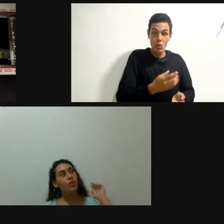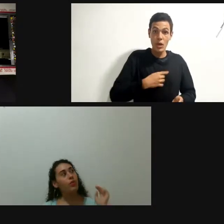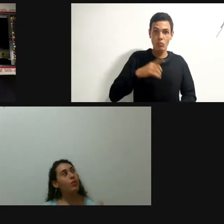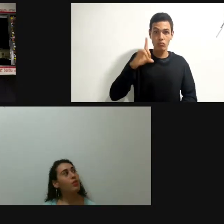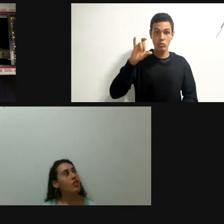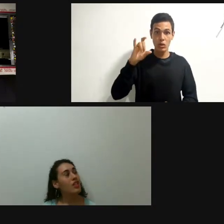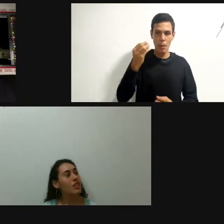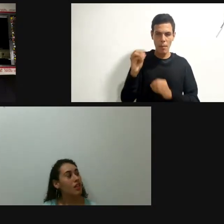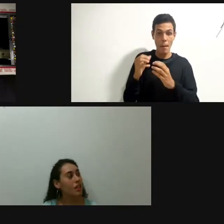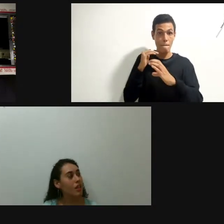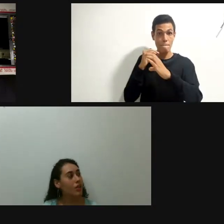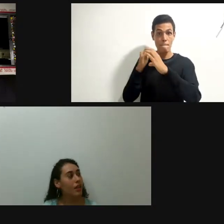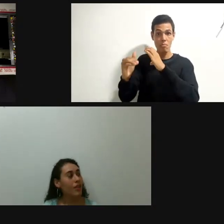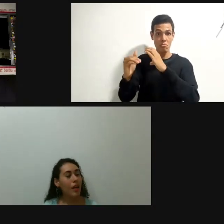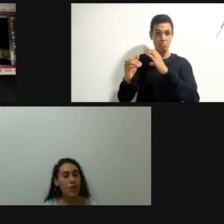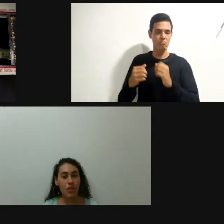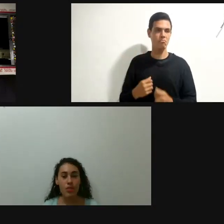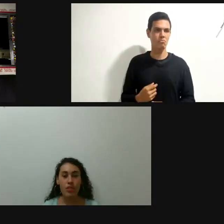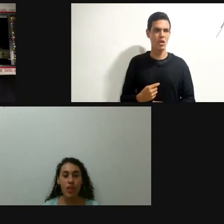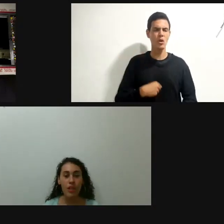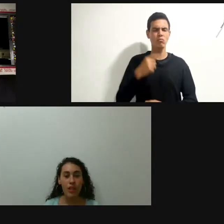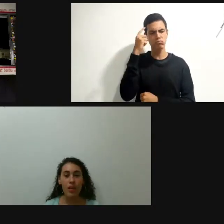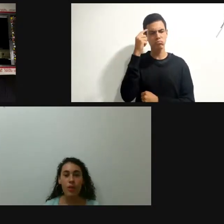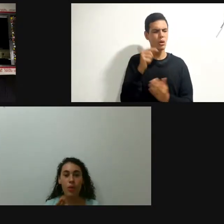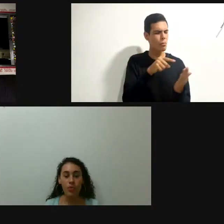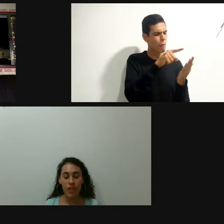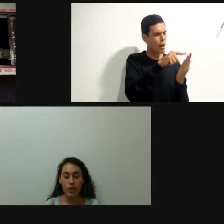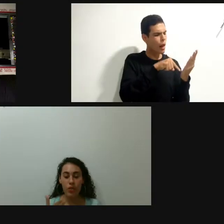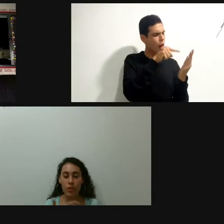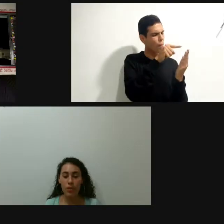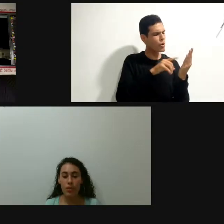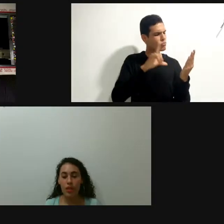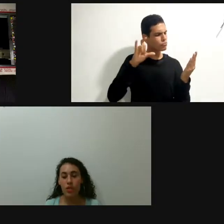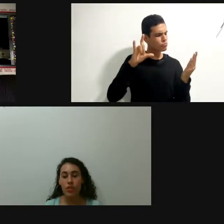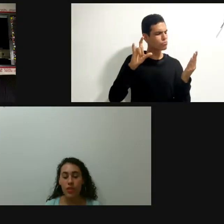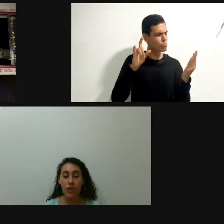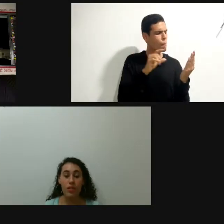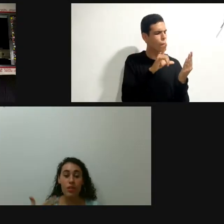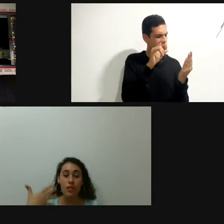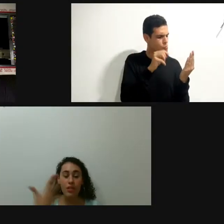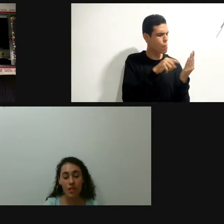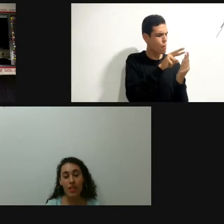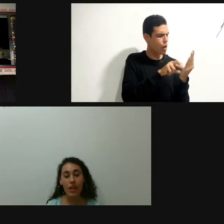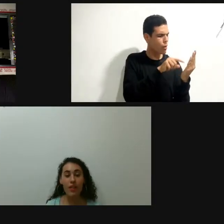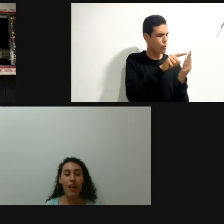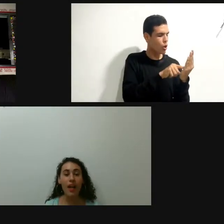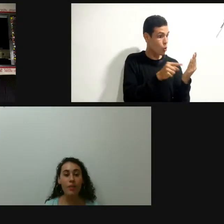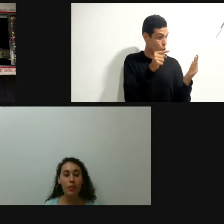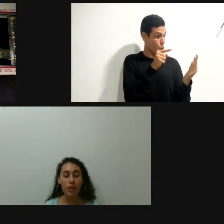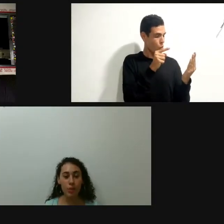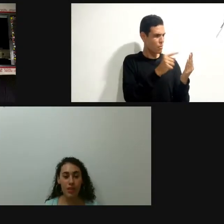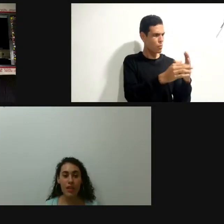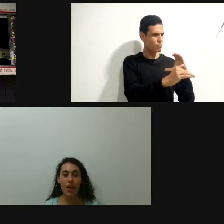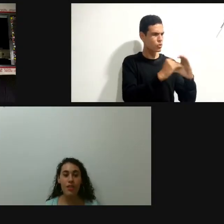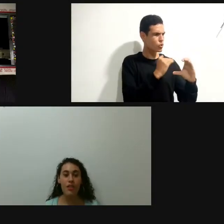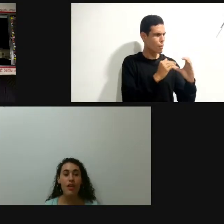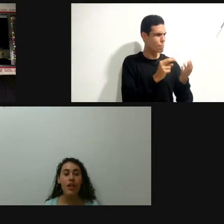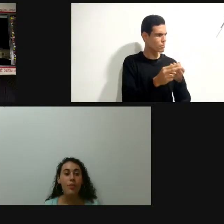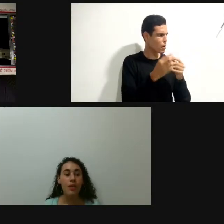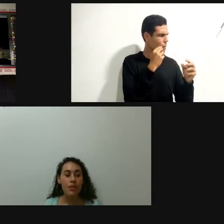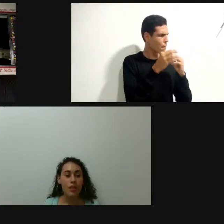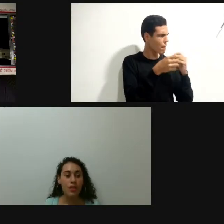Aí, um dia, eu tava lá mexendo no Instagram, conferindo as notificações, e tava lá, ele me mandou